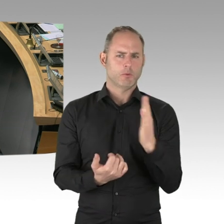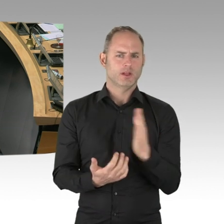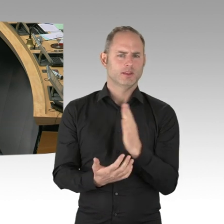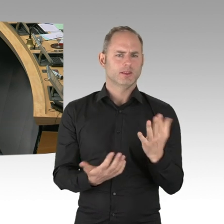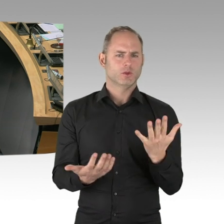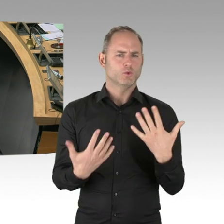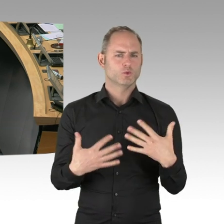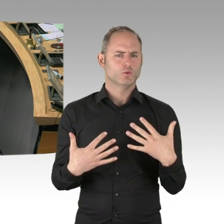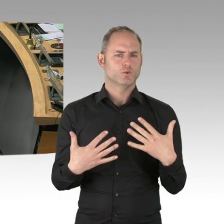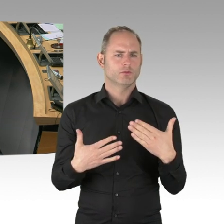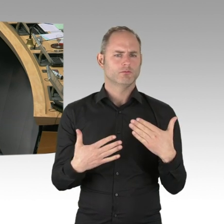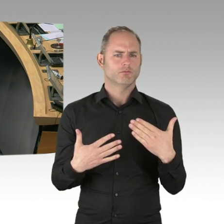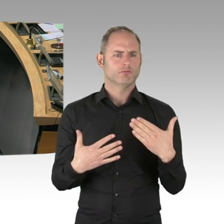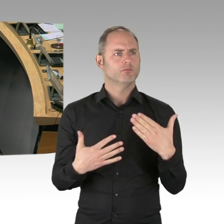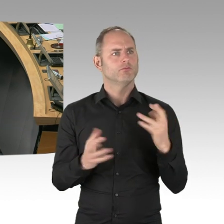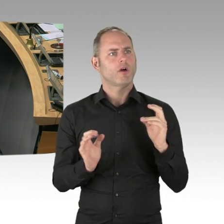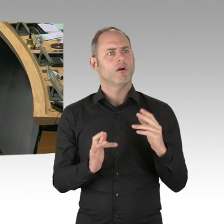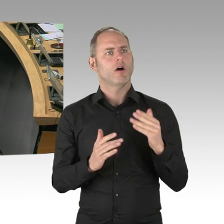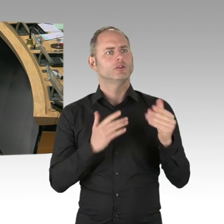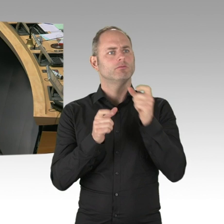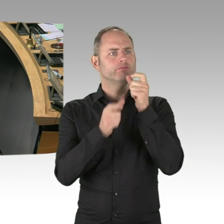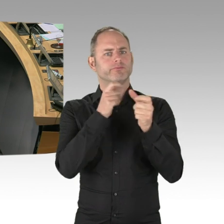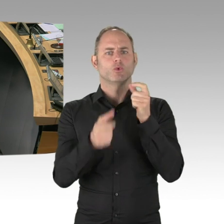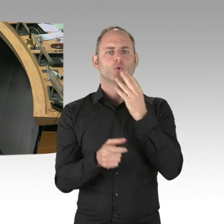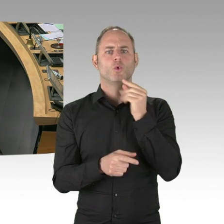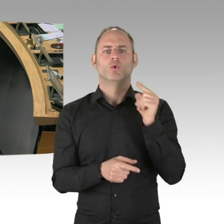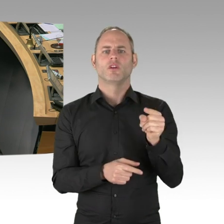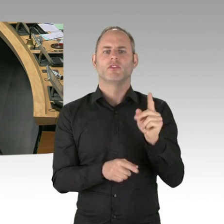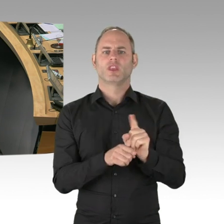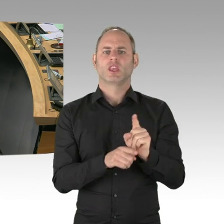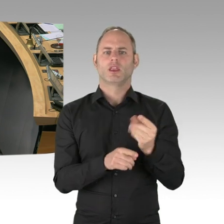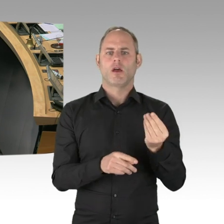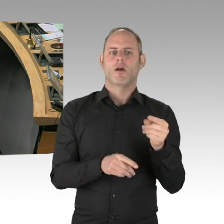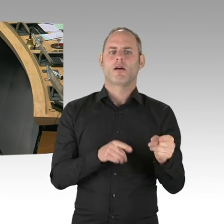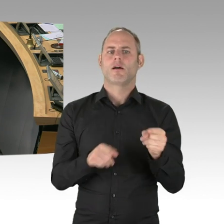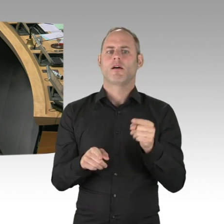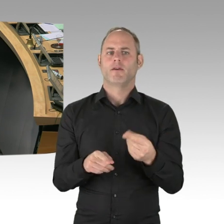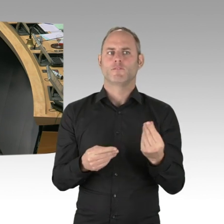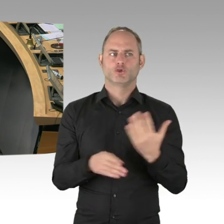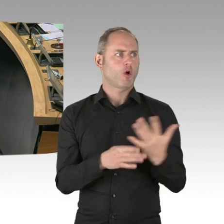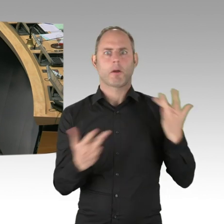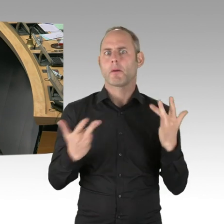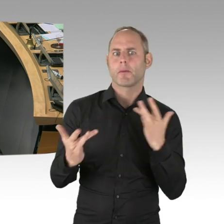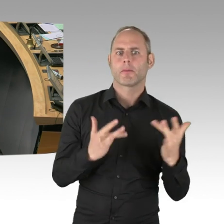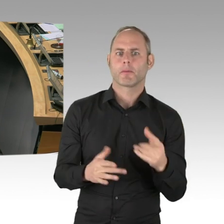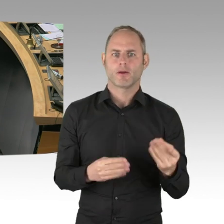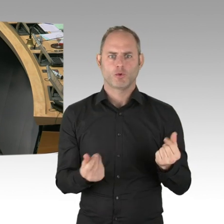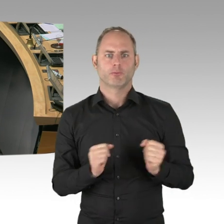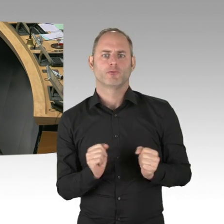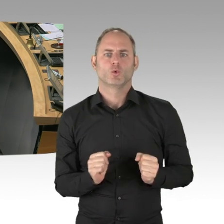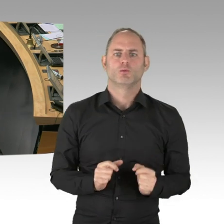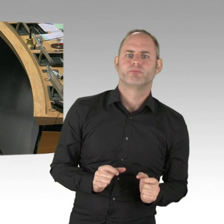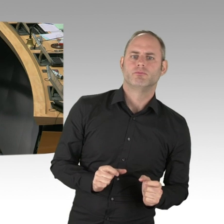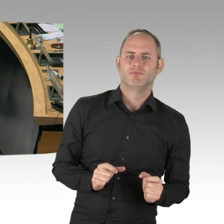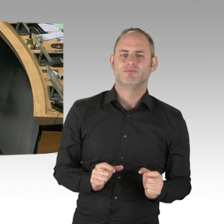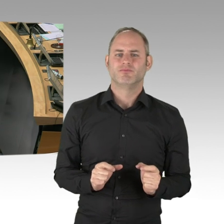Stadt regierenden Parteien verantwortlich ist. Es war der 8. November vergangenen Jahres, als Berliner